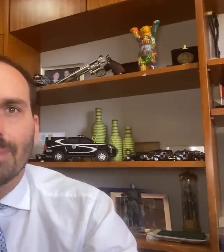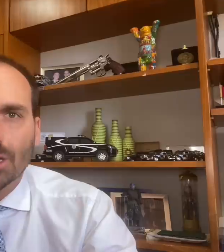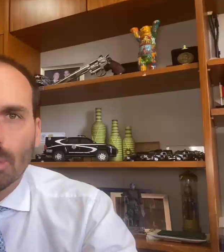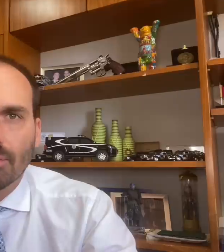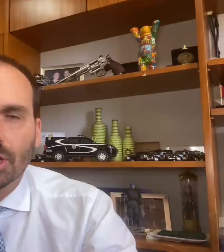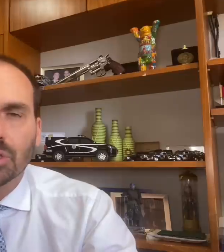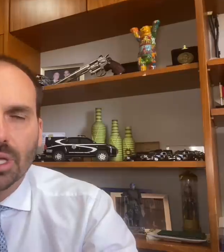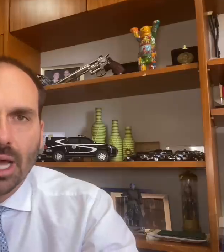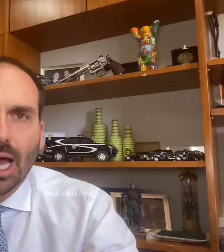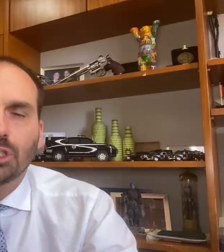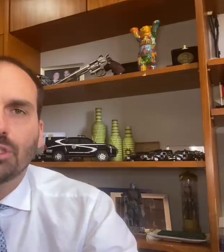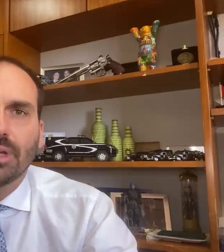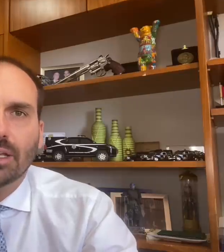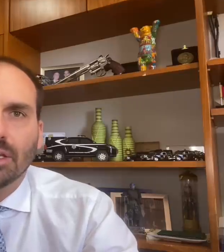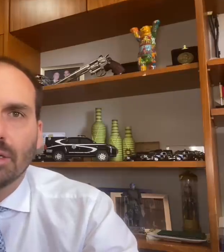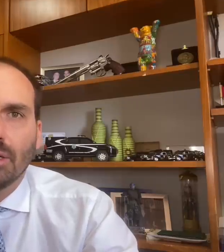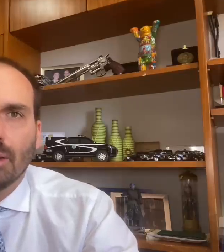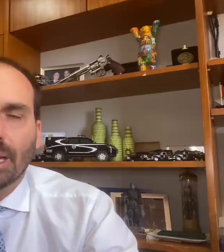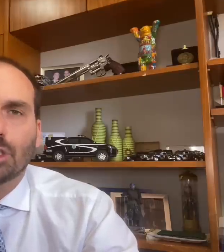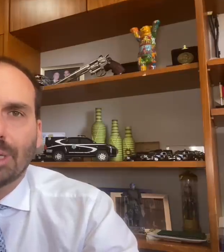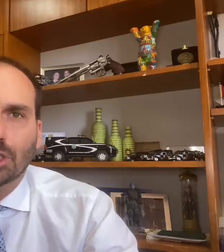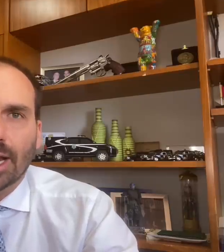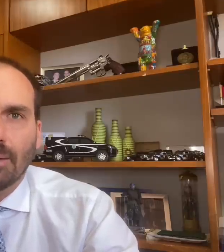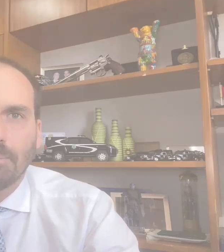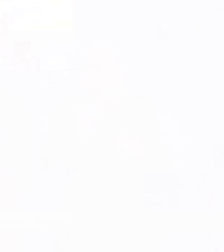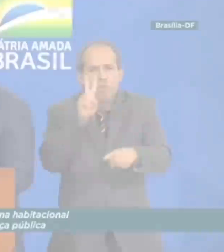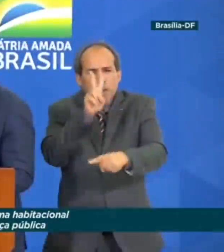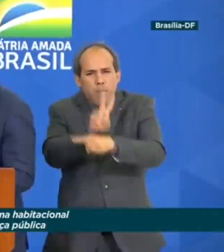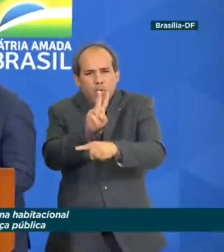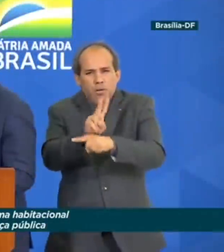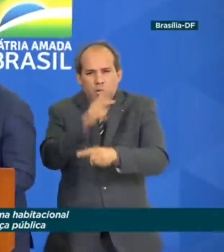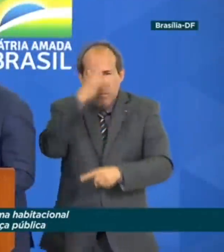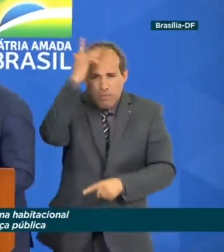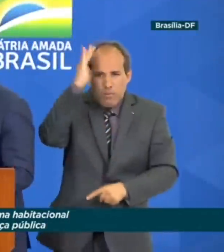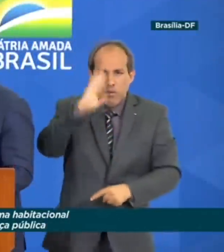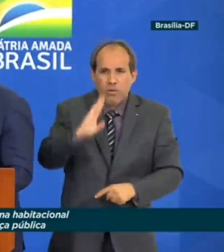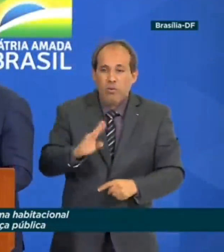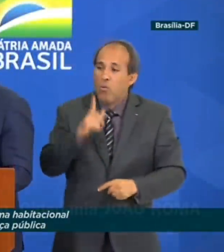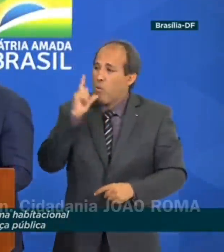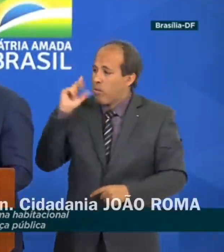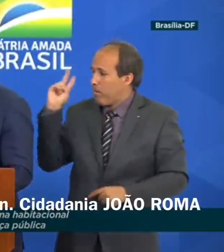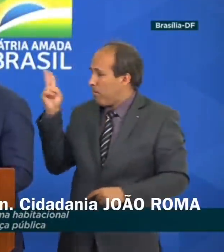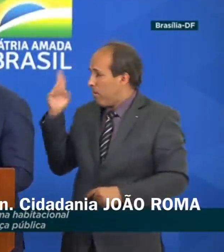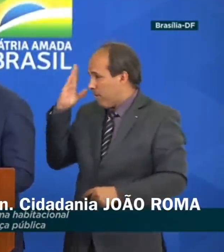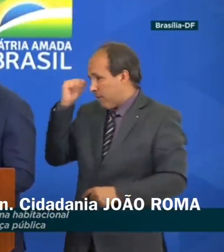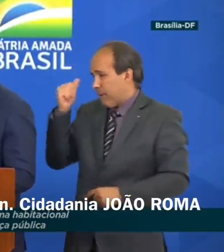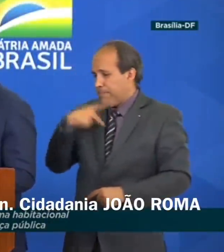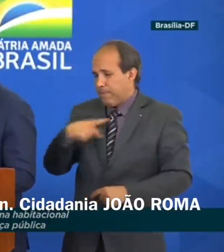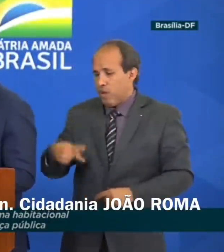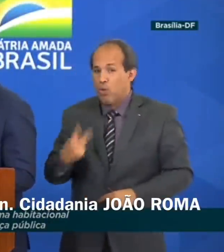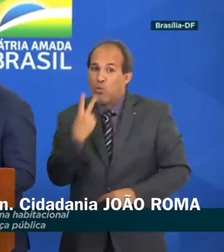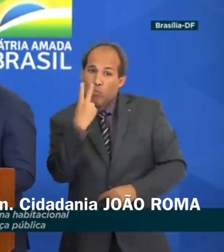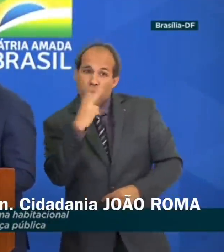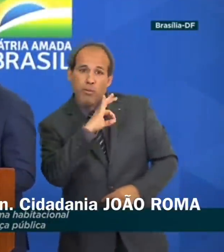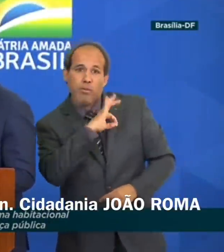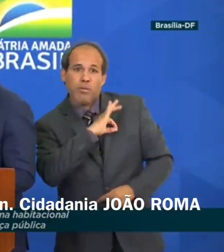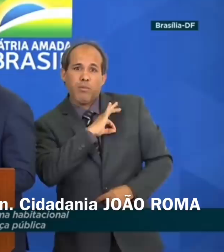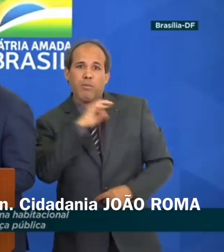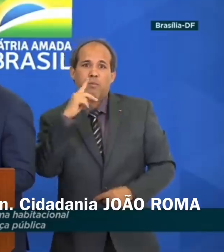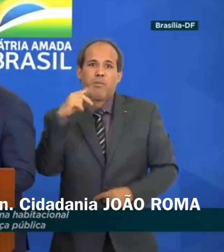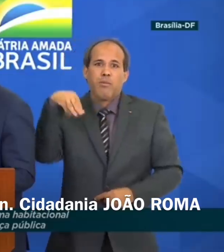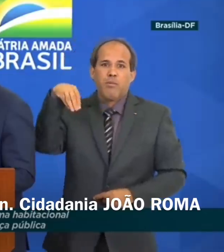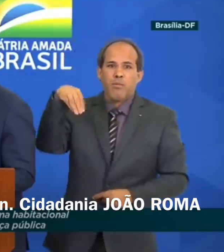que, mais uma vez, a gente vem aqui para desmascarar. Ontem mesmo, presidente, dois policiais militares